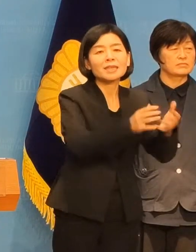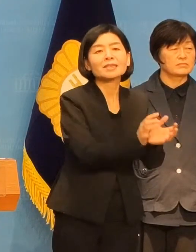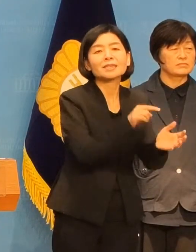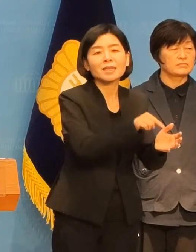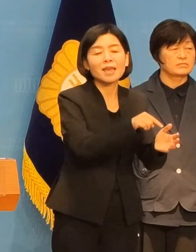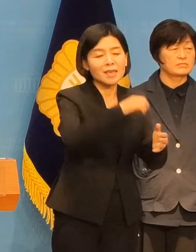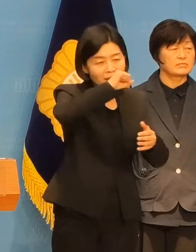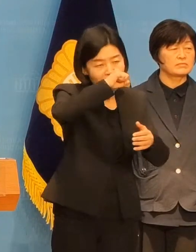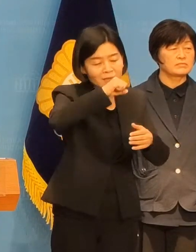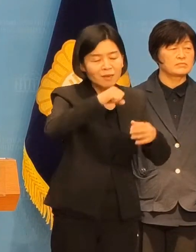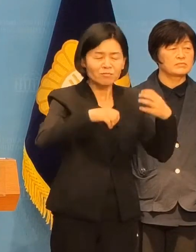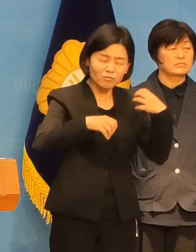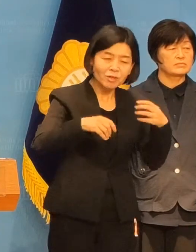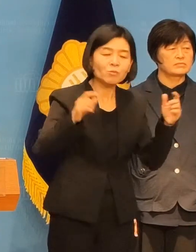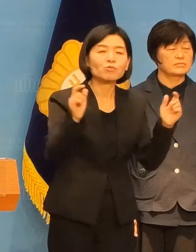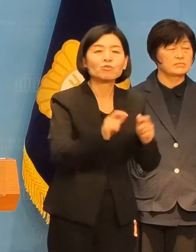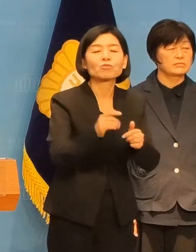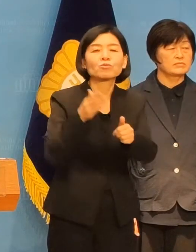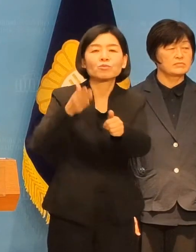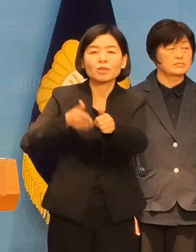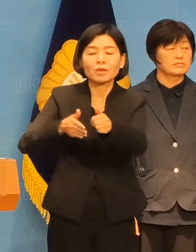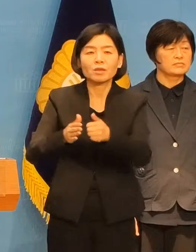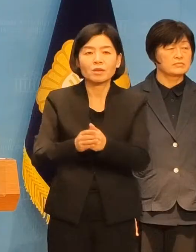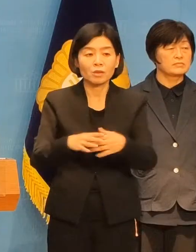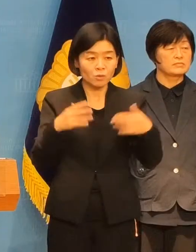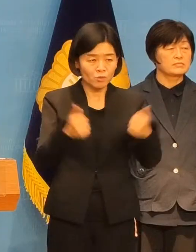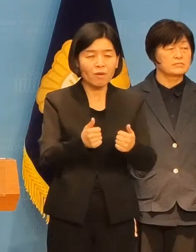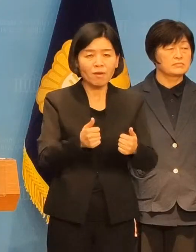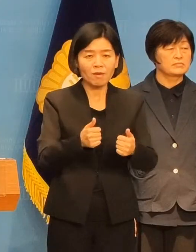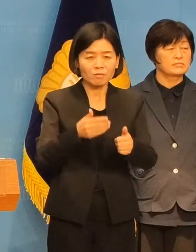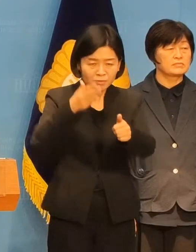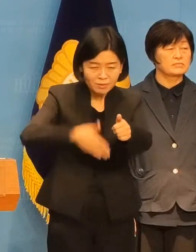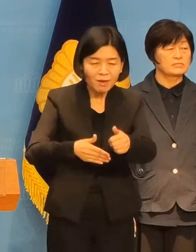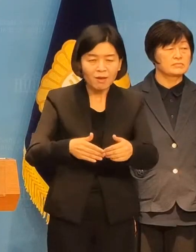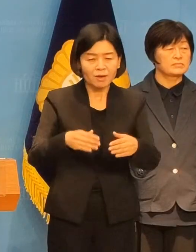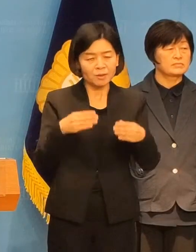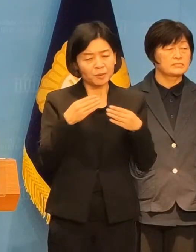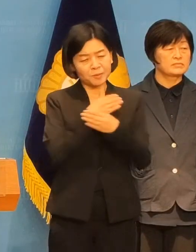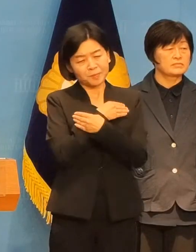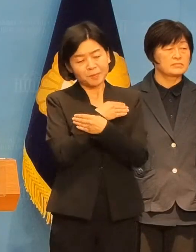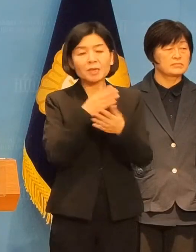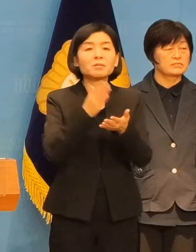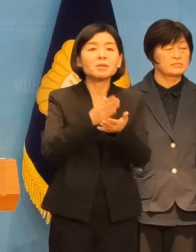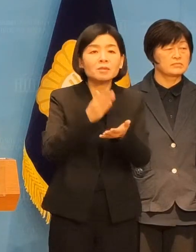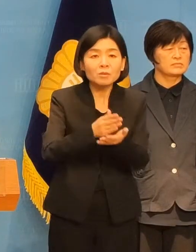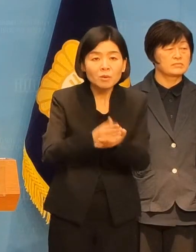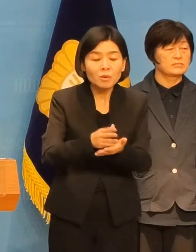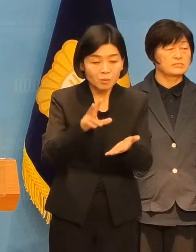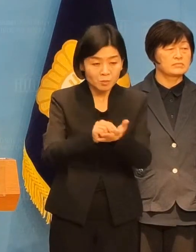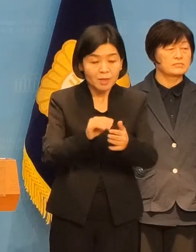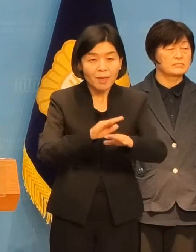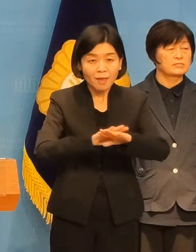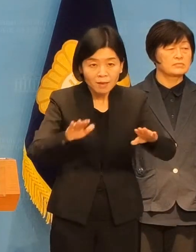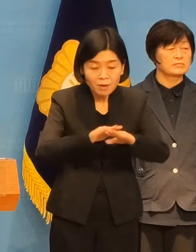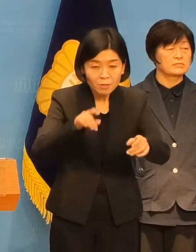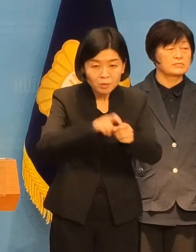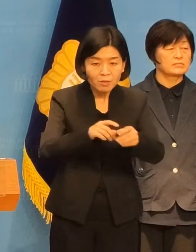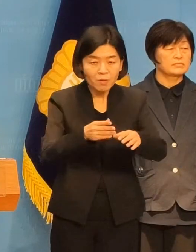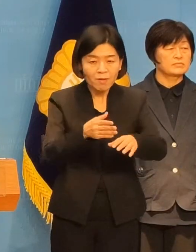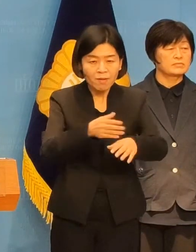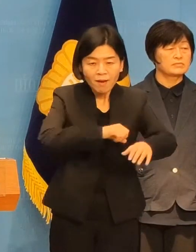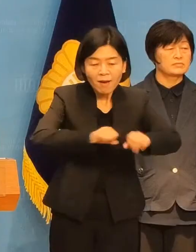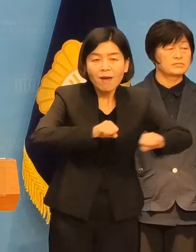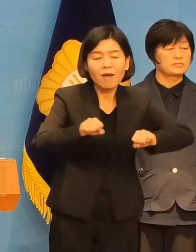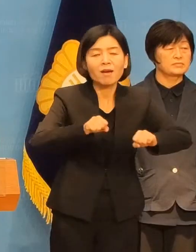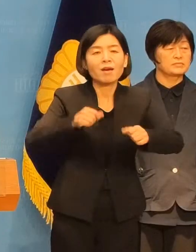덜어주십시오. 국회 또한 남의 일처럼 뒷짐지고 있을 것이 아니라 이 문제 해결을 위해 적극적으로 나서